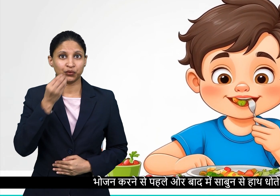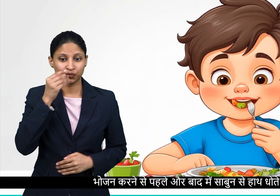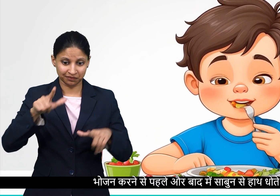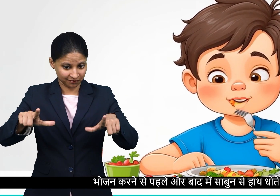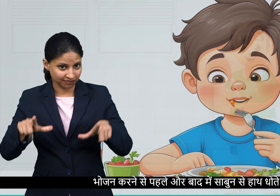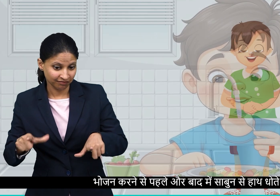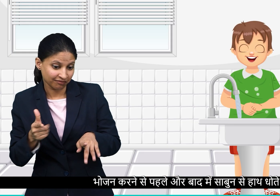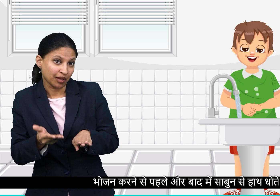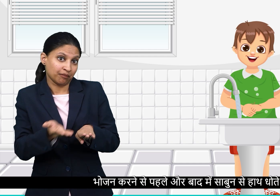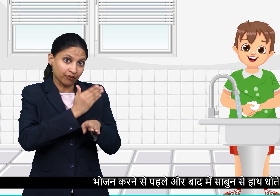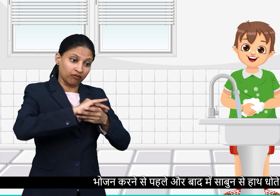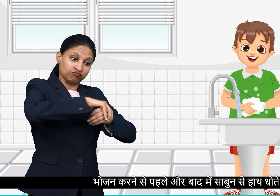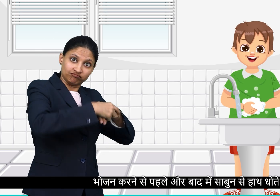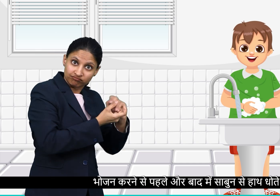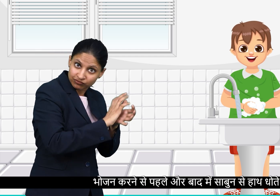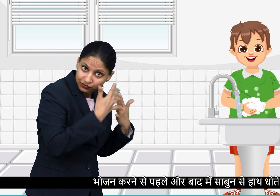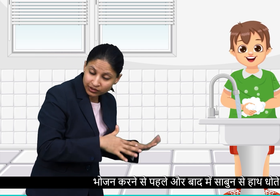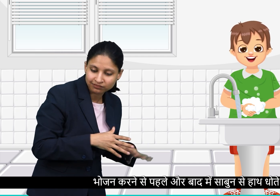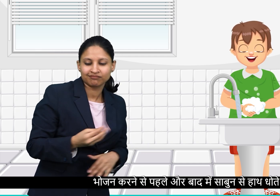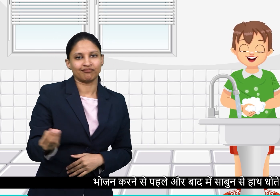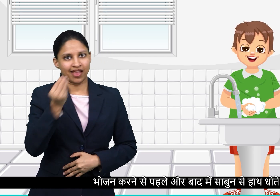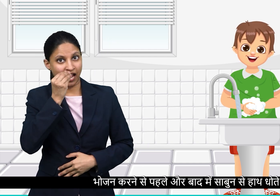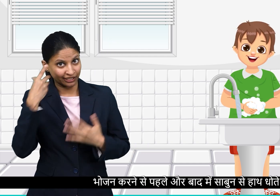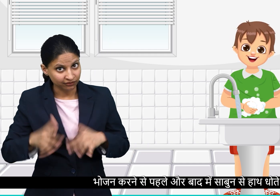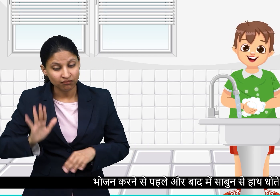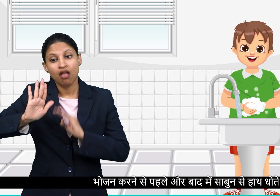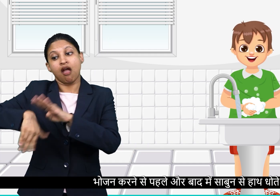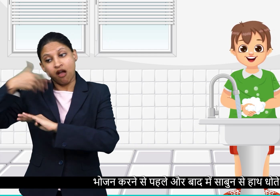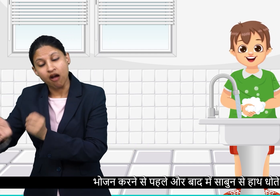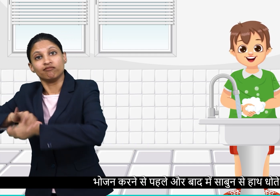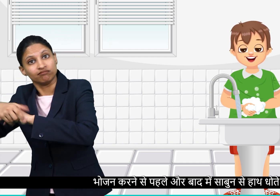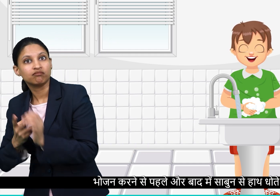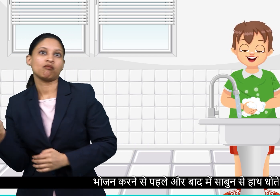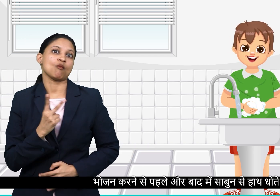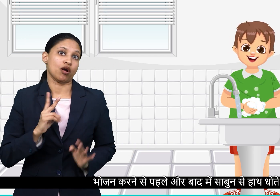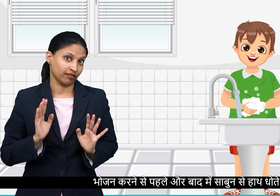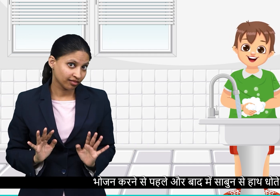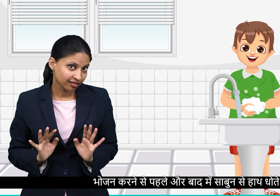भोजन करने से पहले और बाद में साबुन से हाथ धोते हैं।